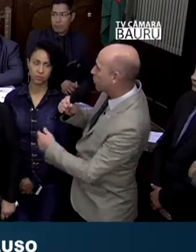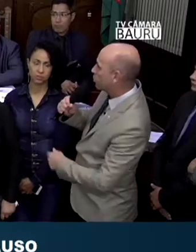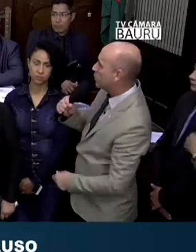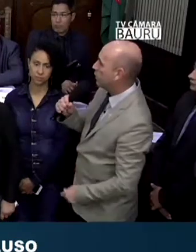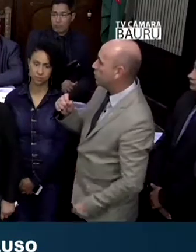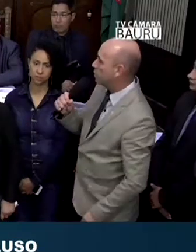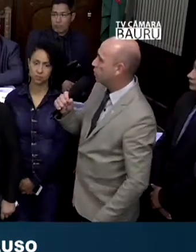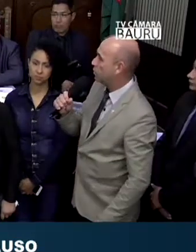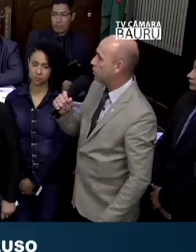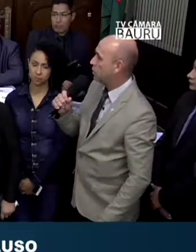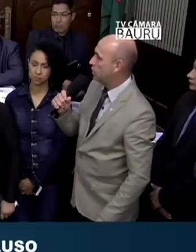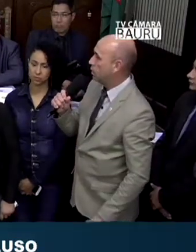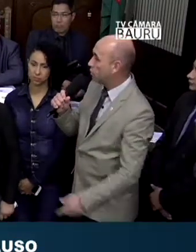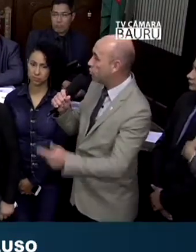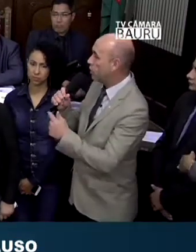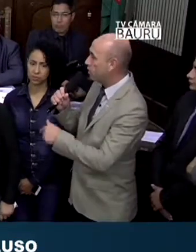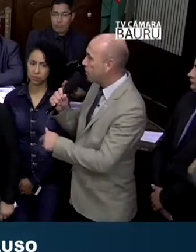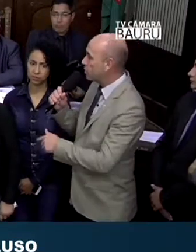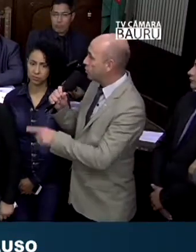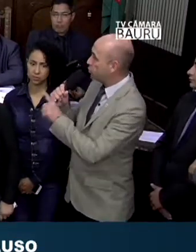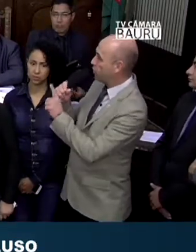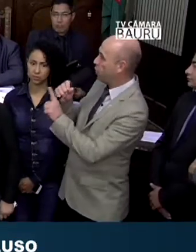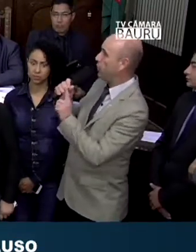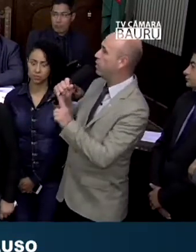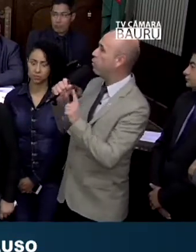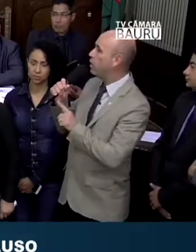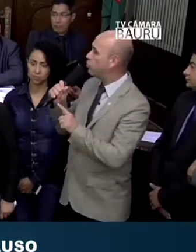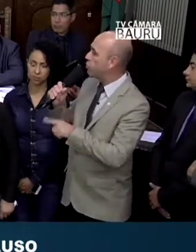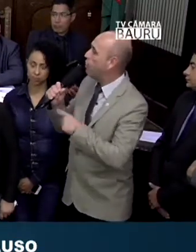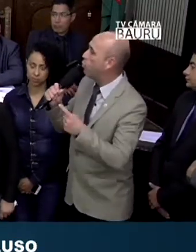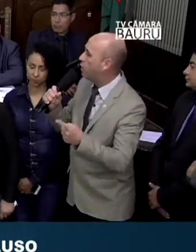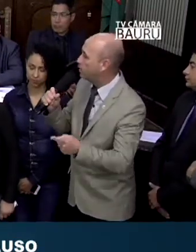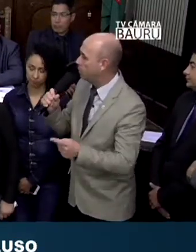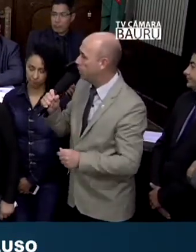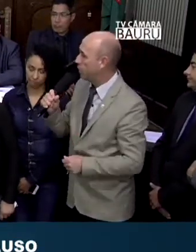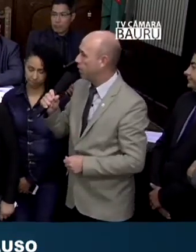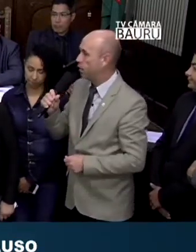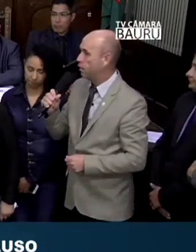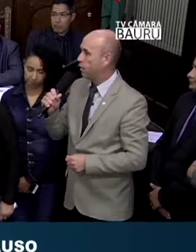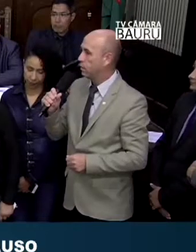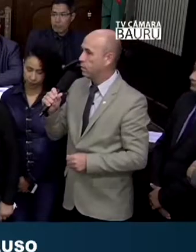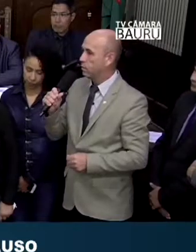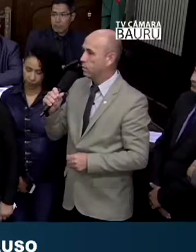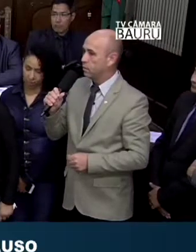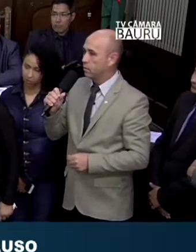essas pessoas que aqui estão. Eu tenho certeza que você não aprendeu isso na Polícia Militar.